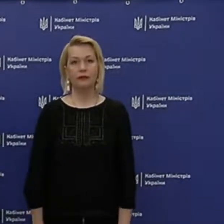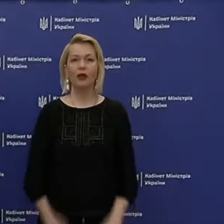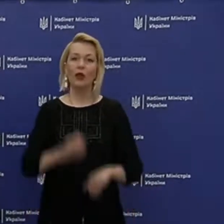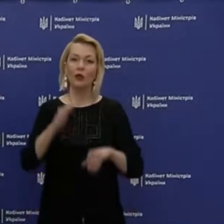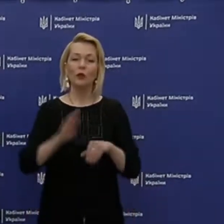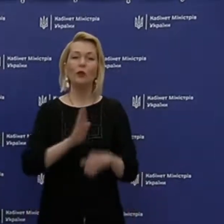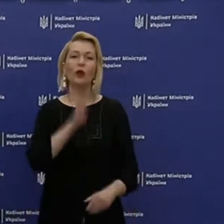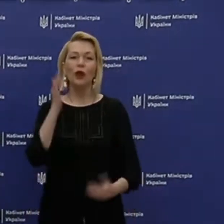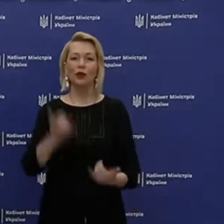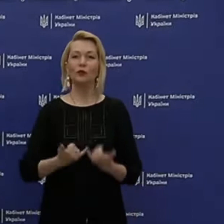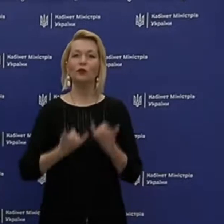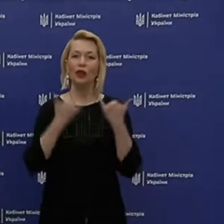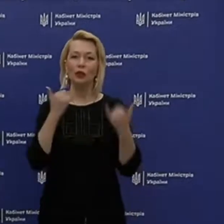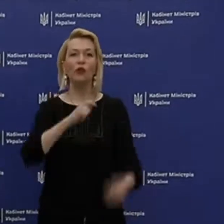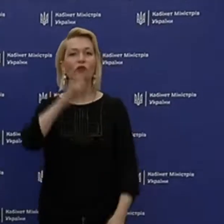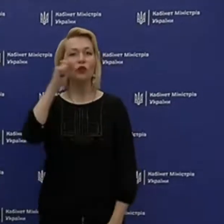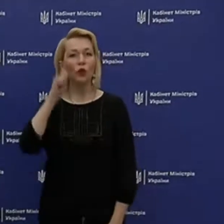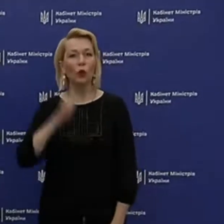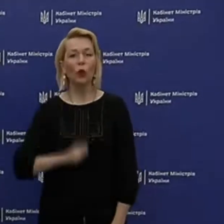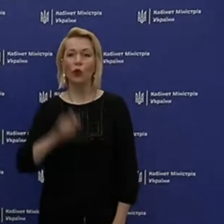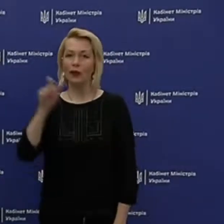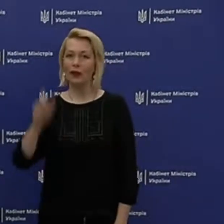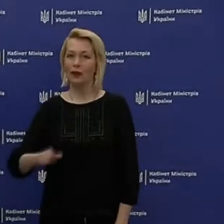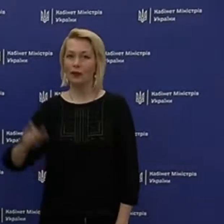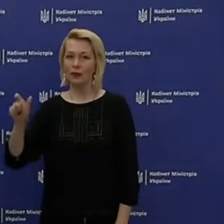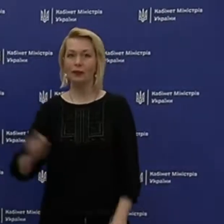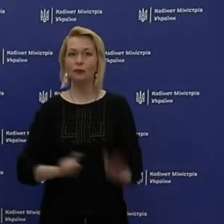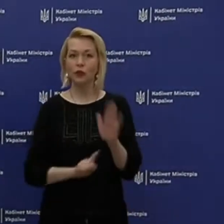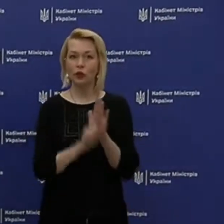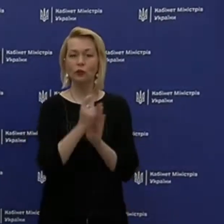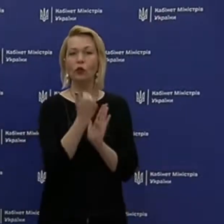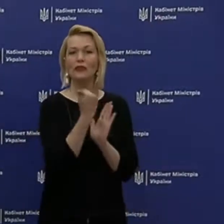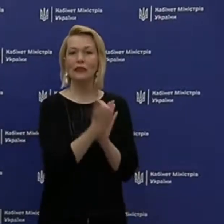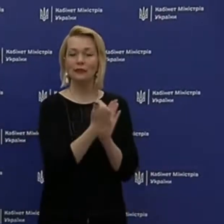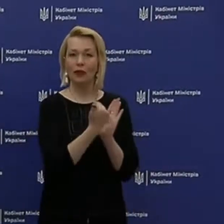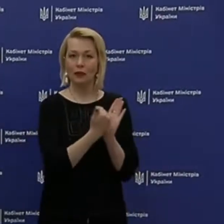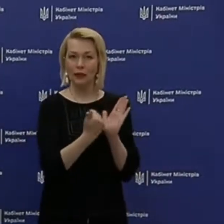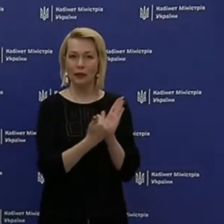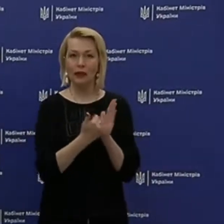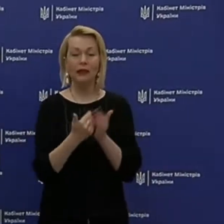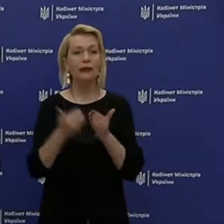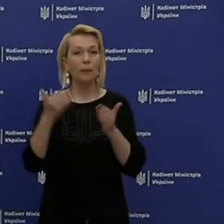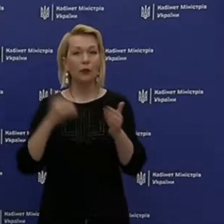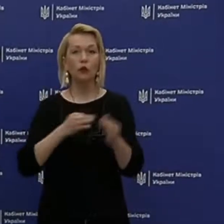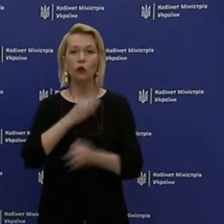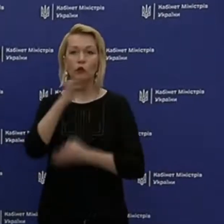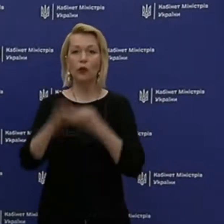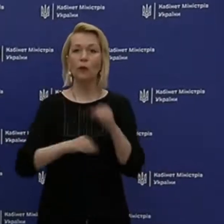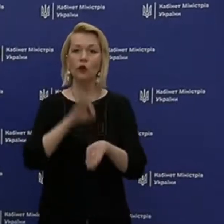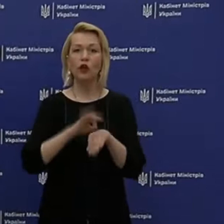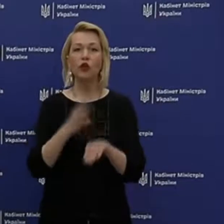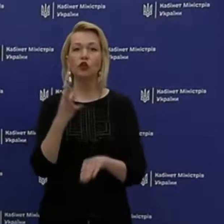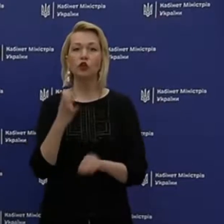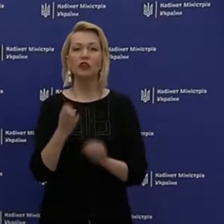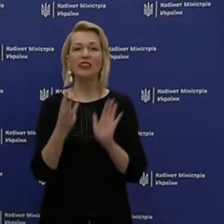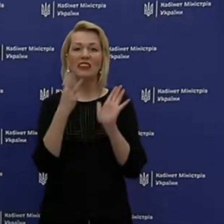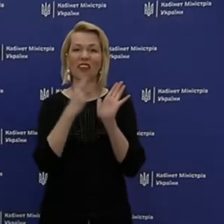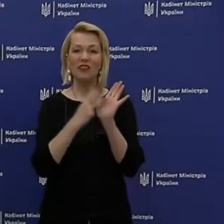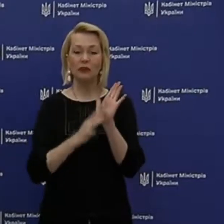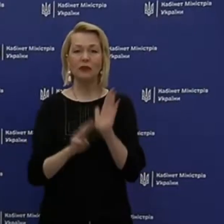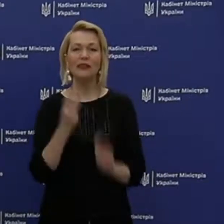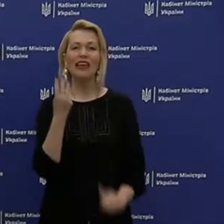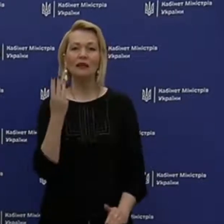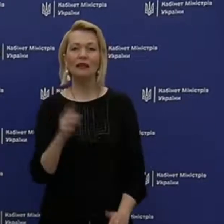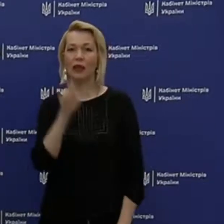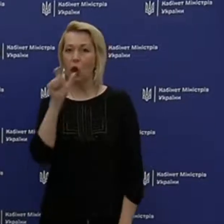Доброго ранку, шановні українці. Розпочнемо зі статистики. За минулу добу захворіло